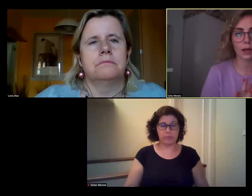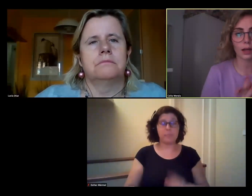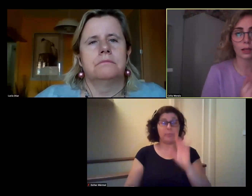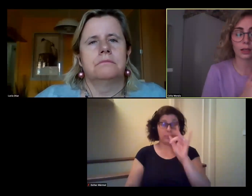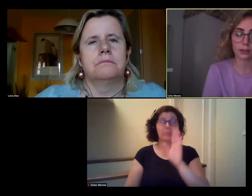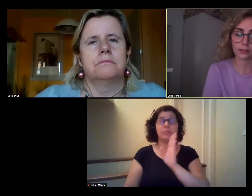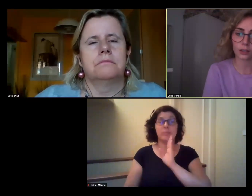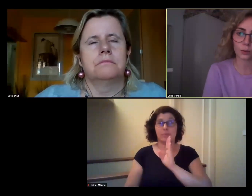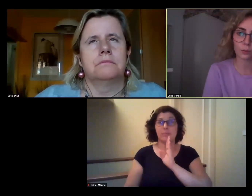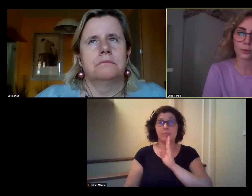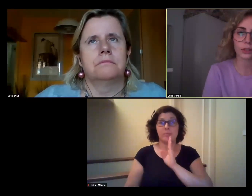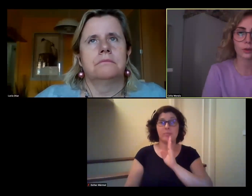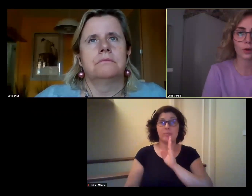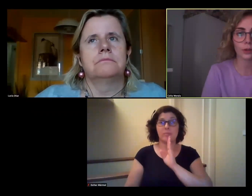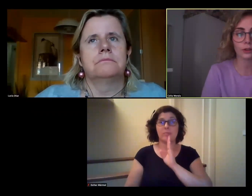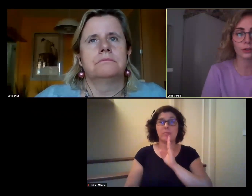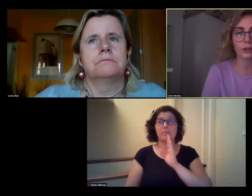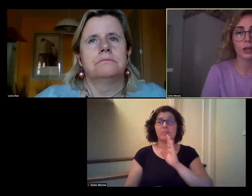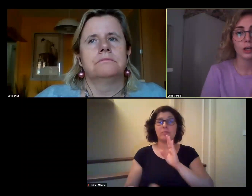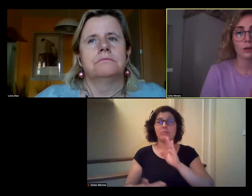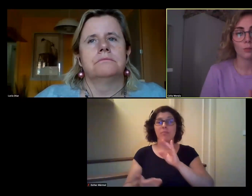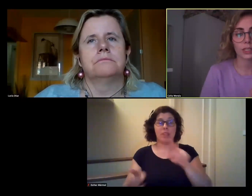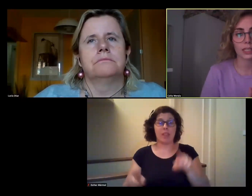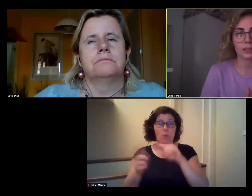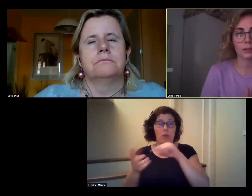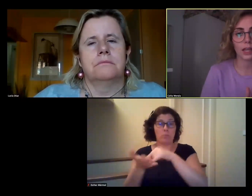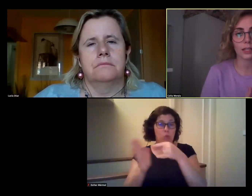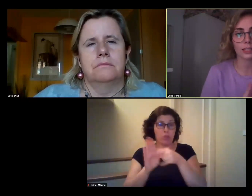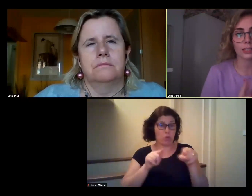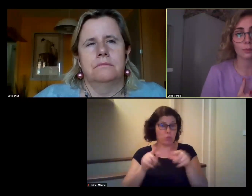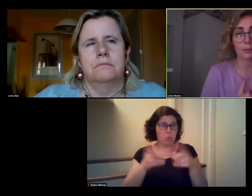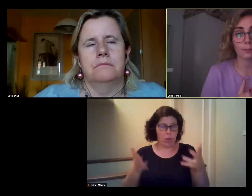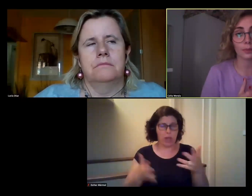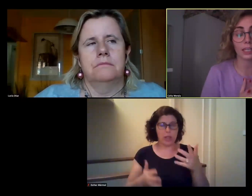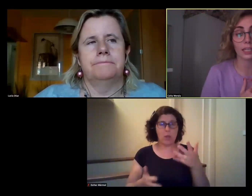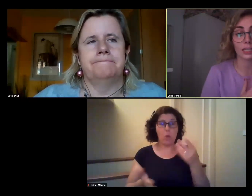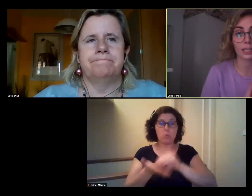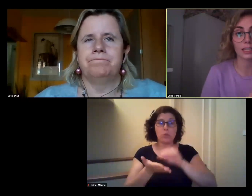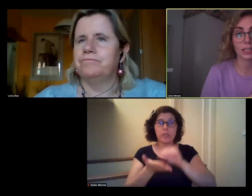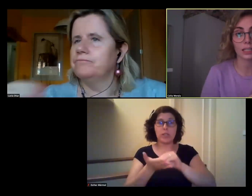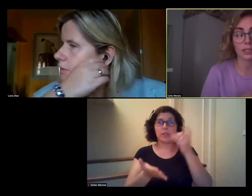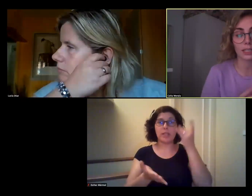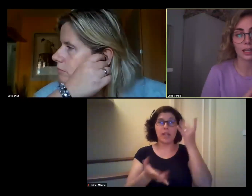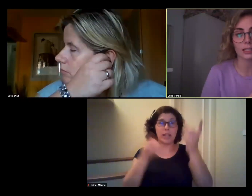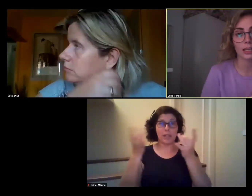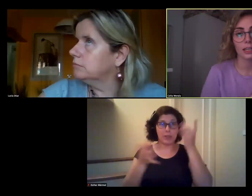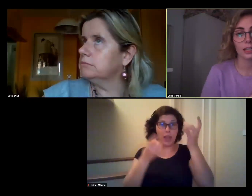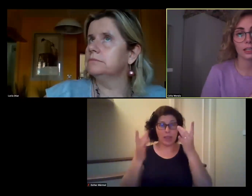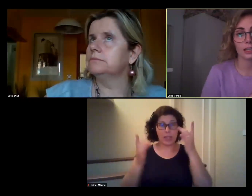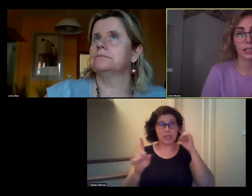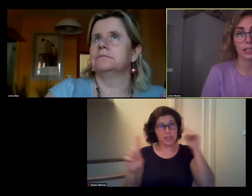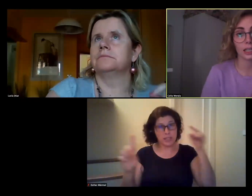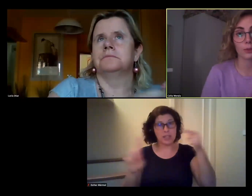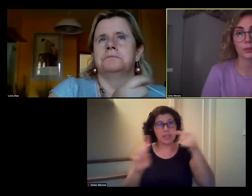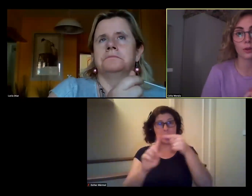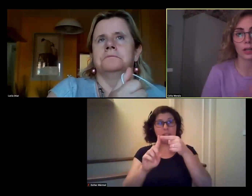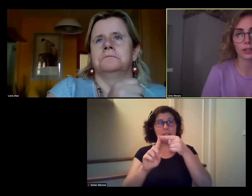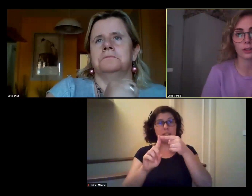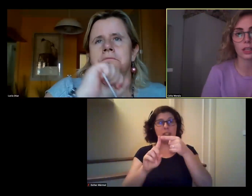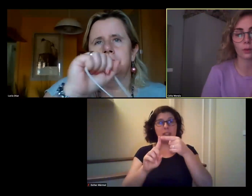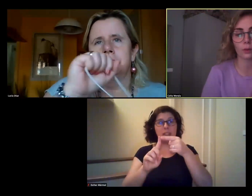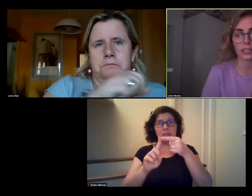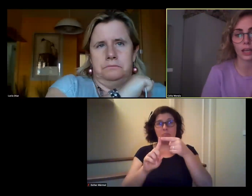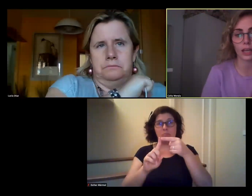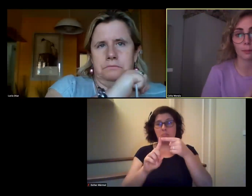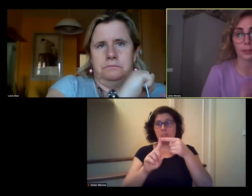comentaba, tanto en un proyecto como en otro, muchas actividades están dirigidas y basadas en ejemplos concretos de